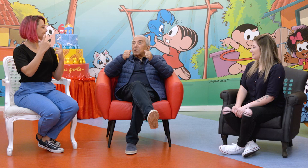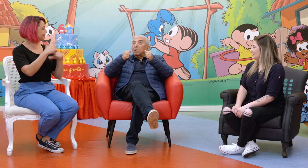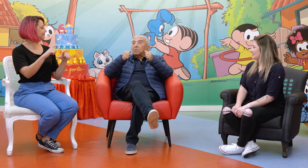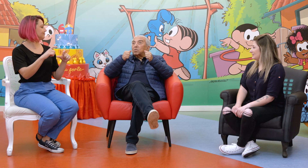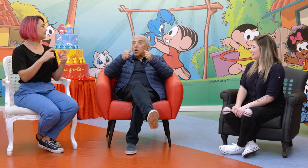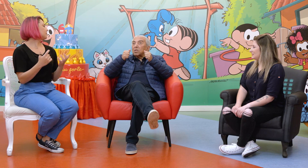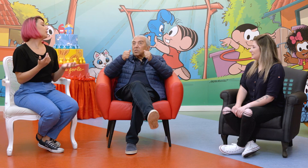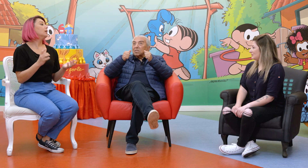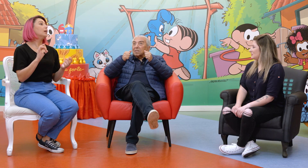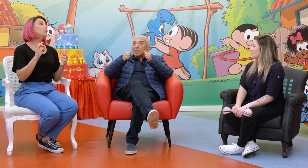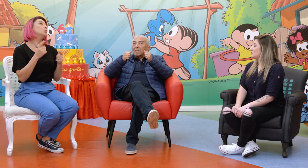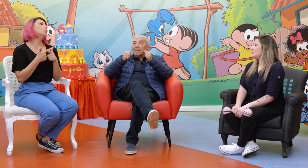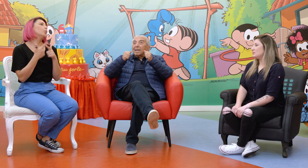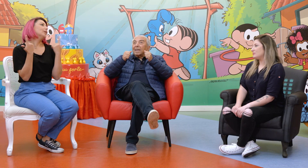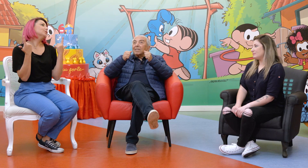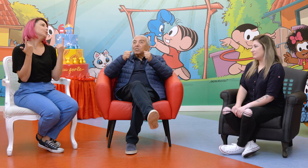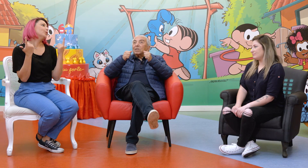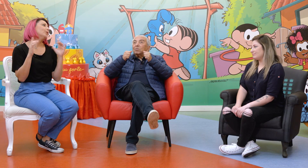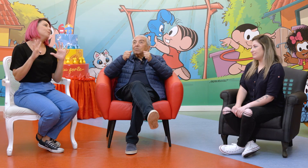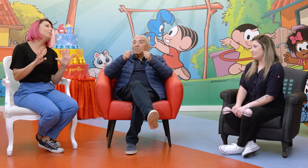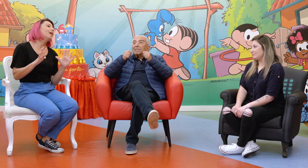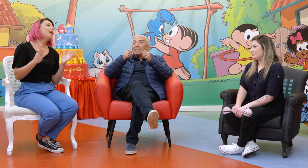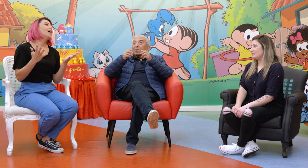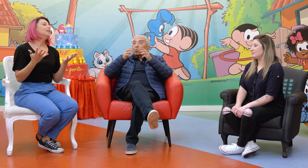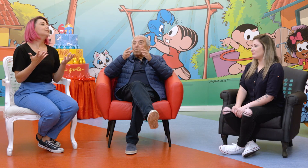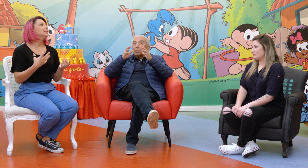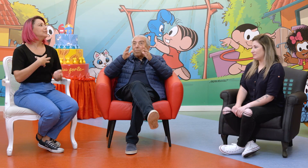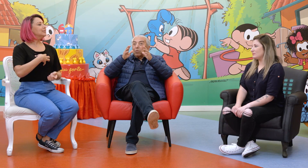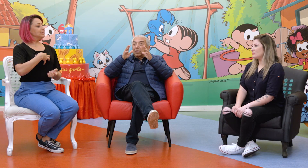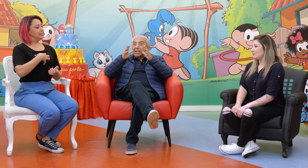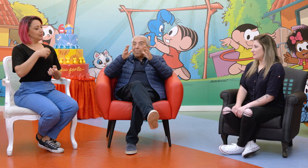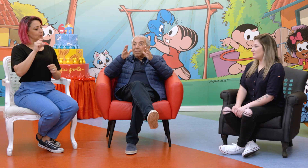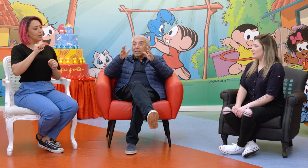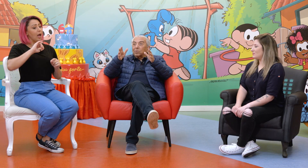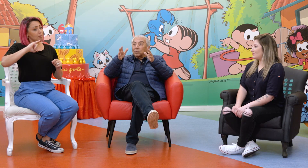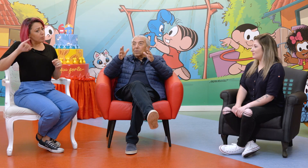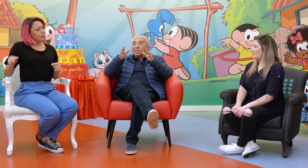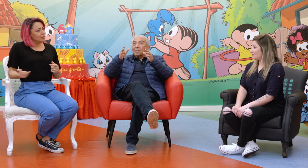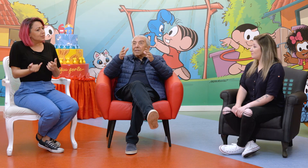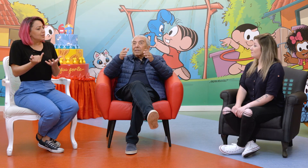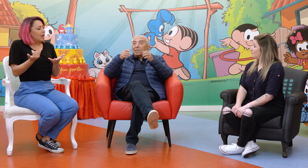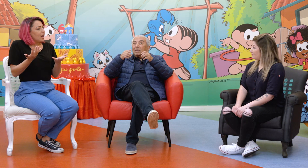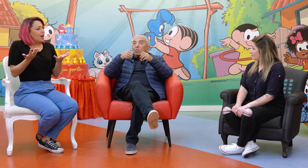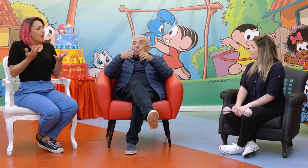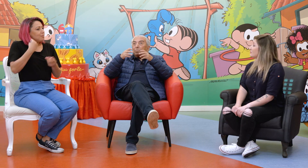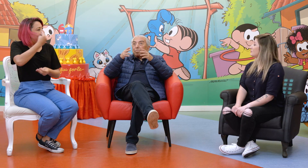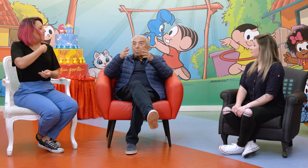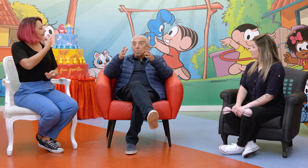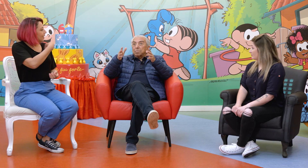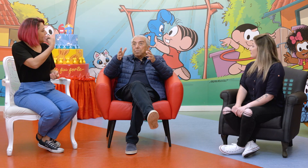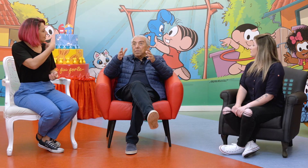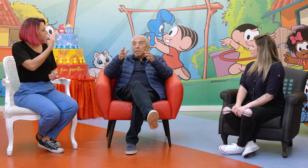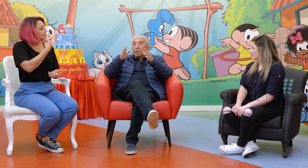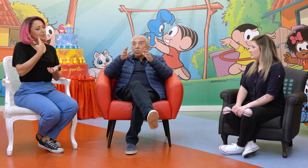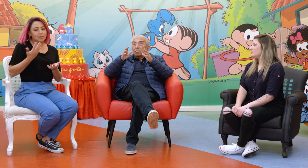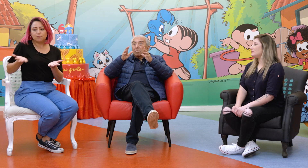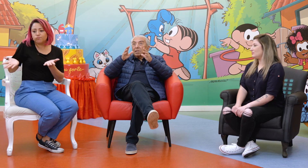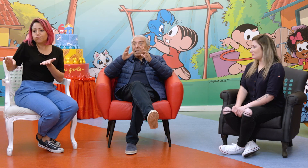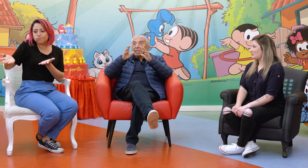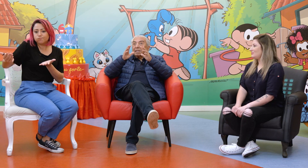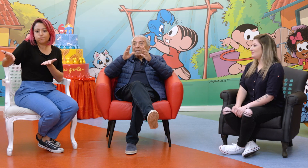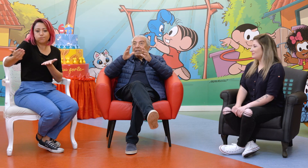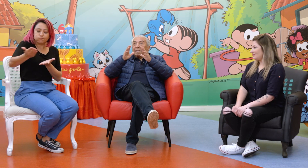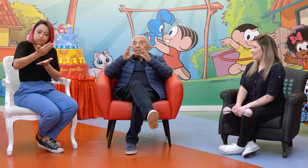Não é questão de sorte, é questão de aproveitamento e eu, de